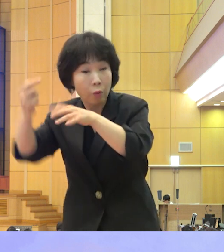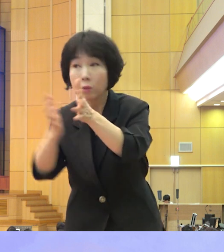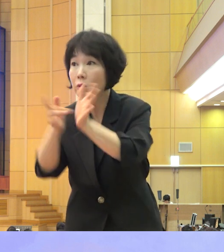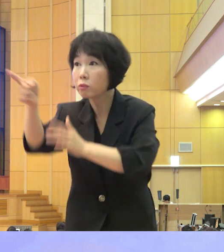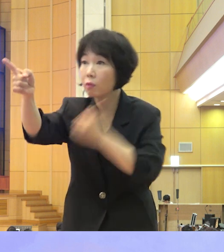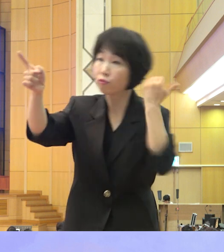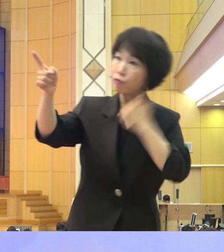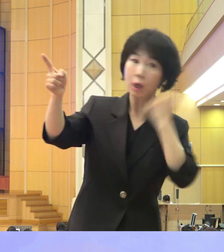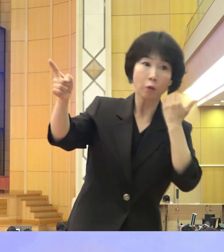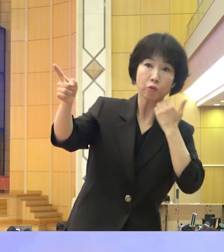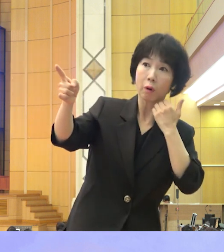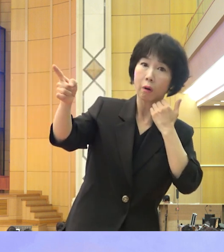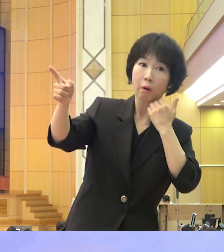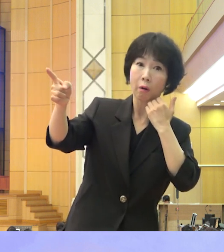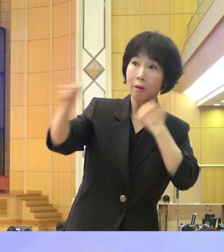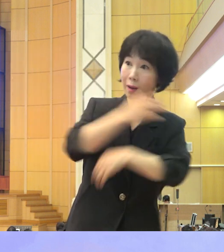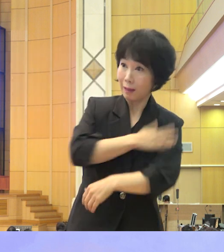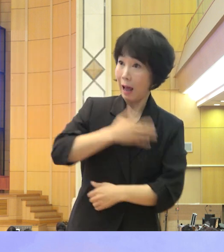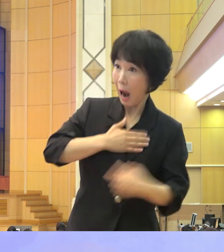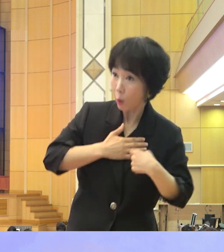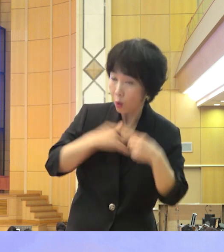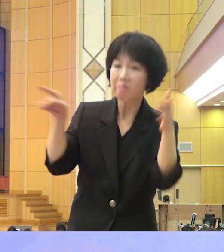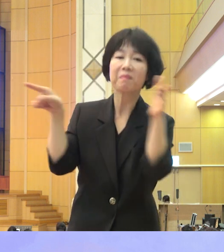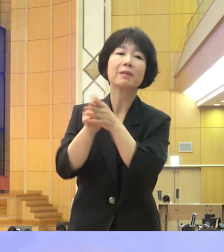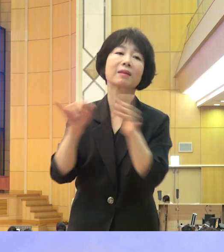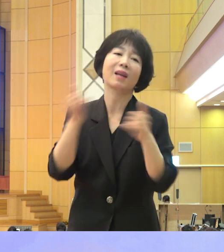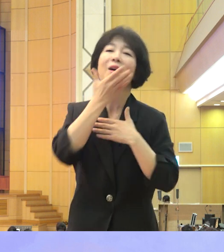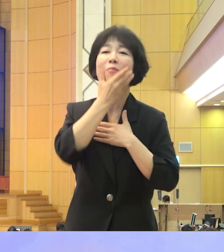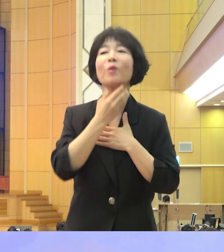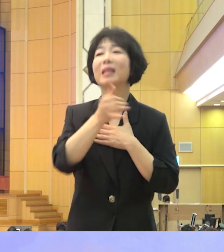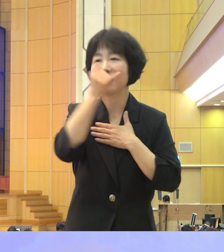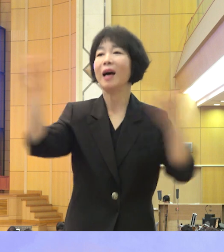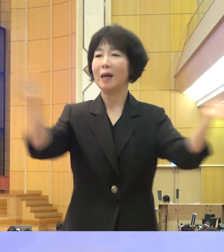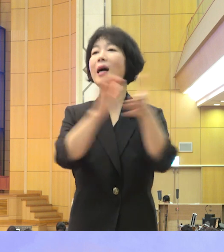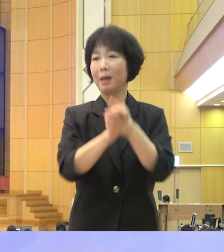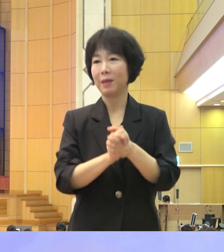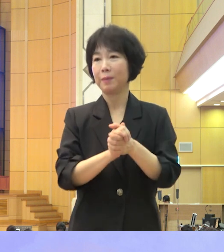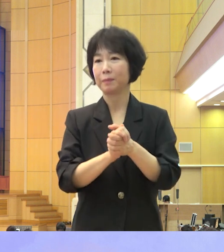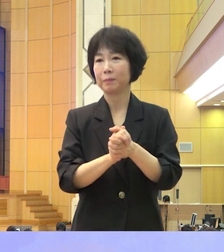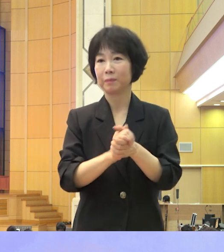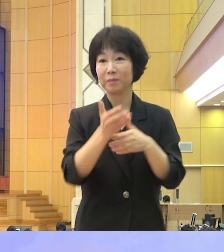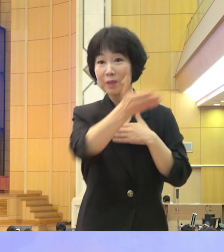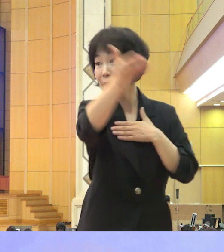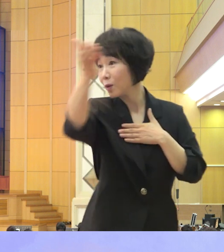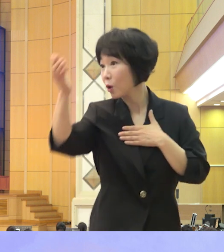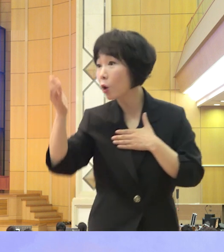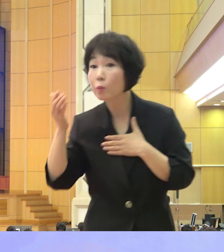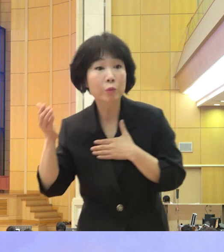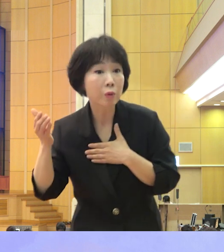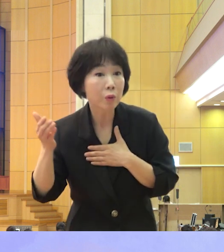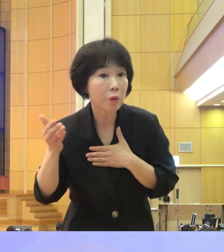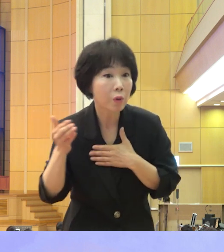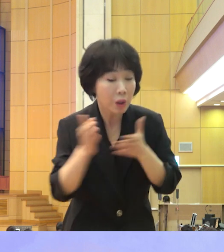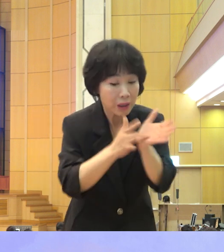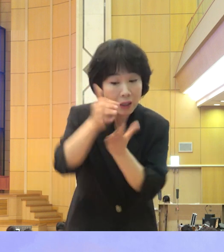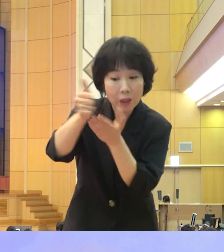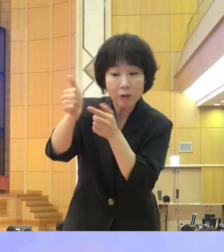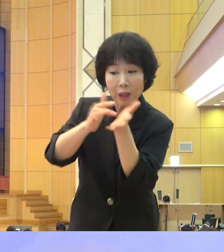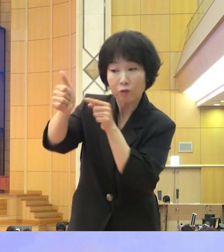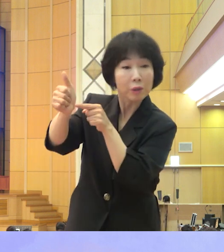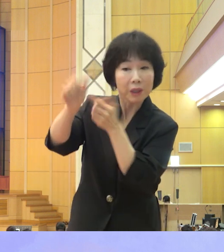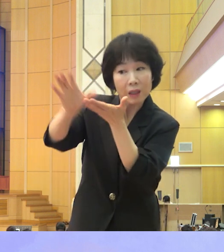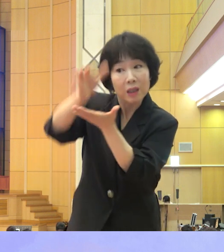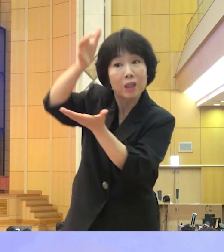알고 믿는 자가 복이 있습니다. 여러분들은 예수님이 그리스도라는 사실을 알고 믿으시길